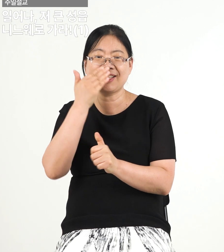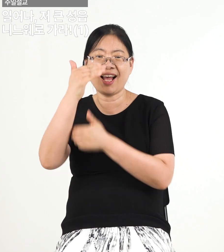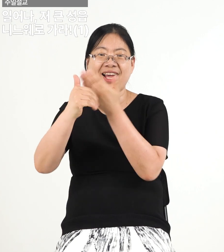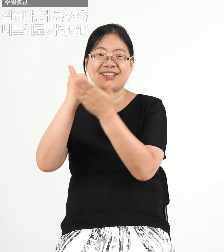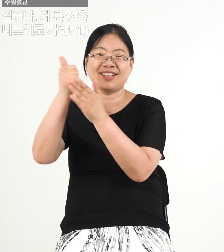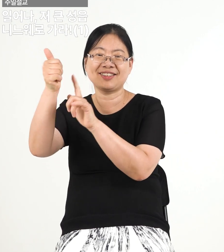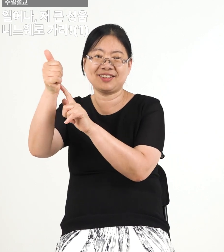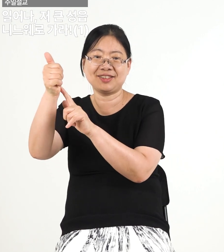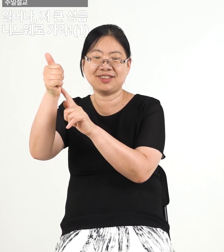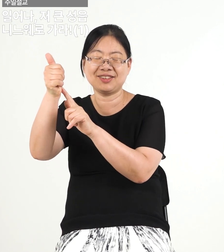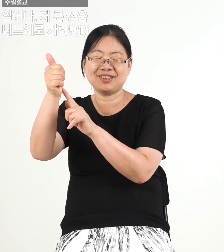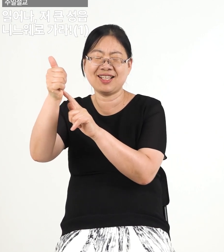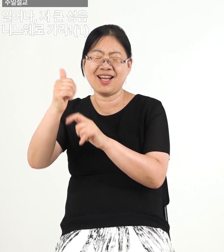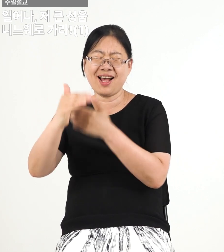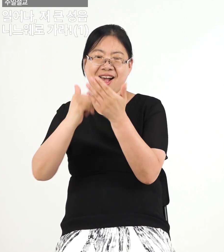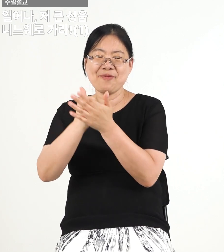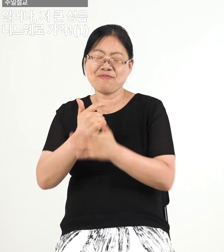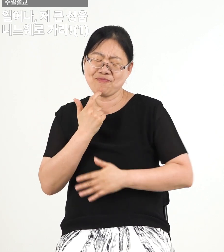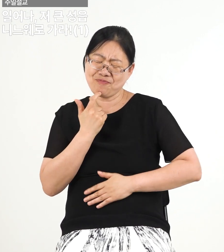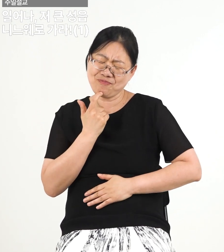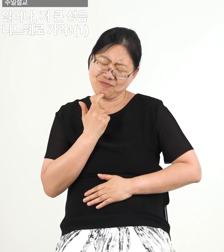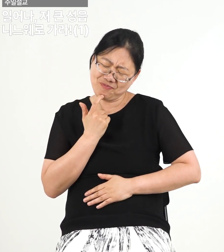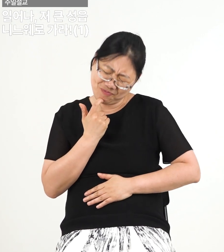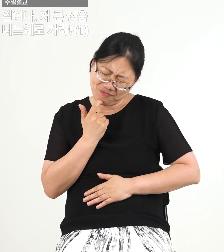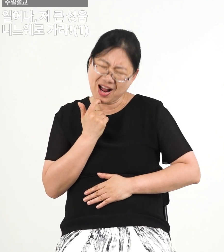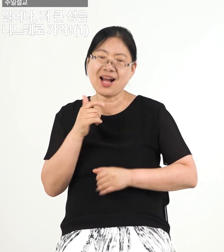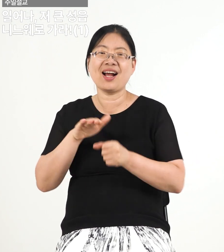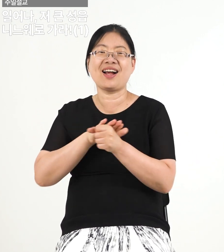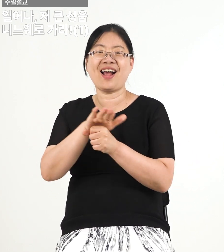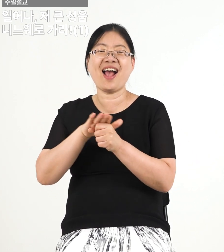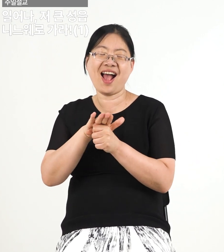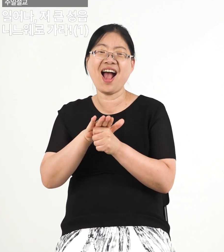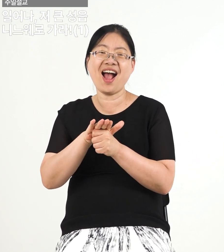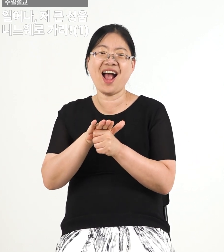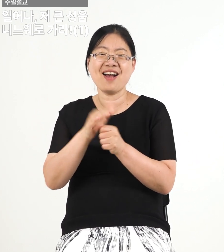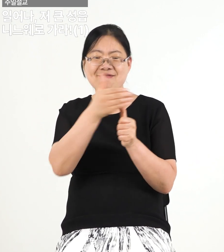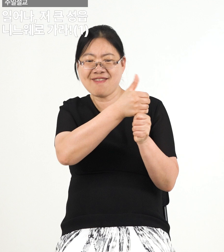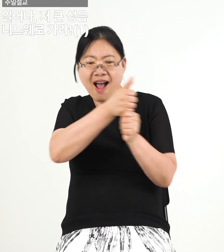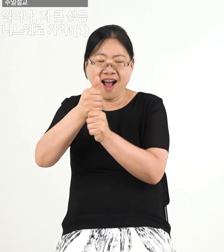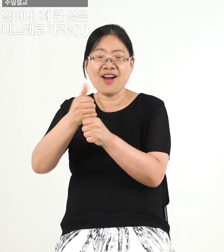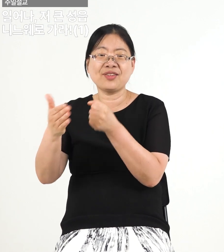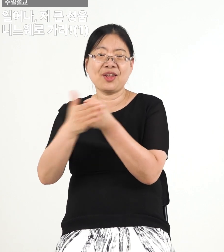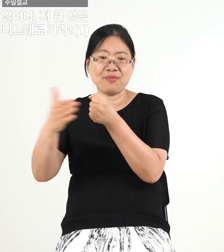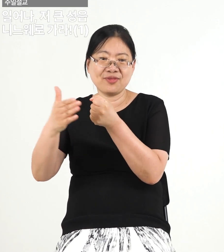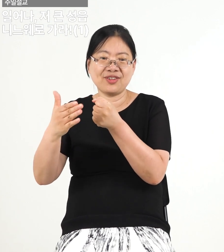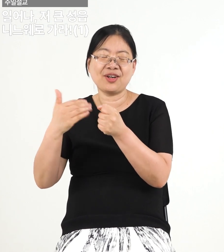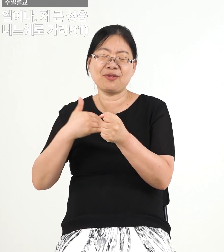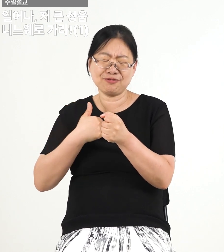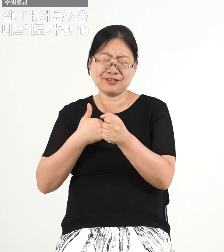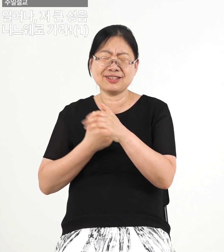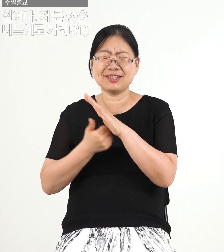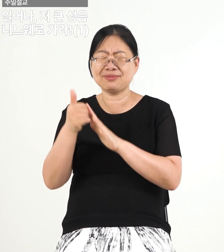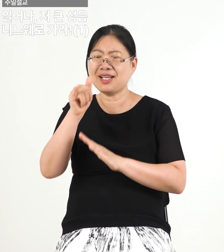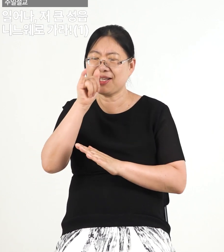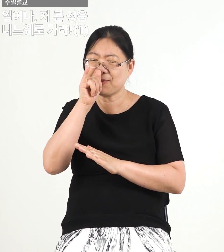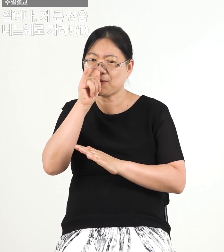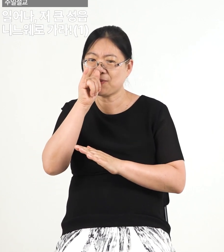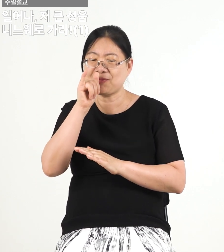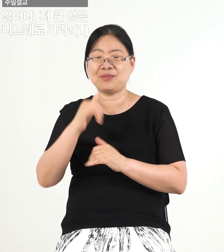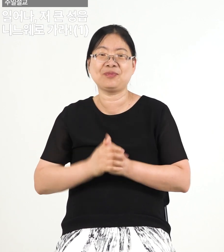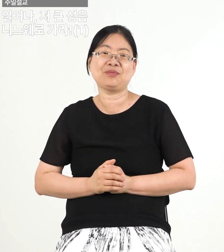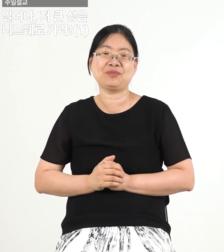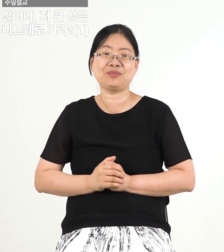그 하나님의 끈질긴 사랑의 추적 앞에 우리의 희망이 있는 겁니다. 소망이 있는